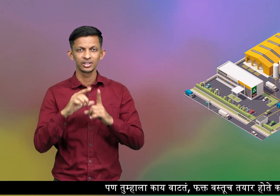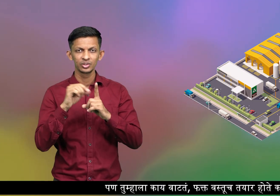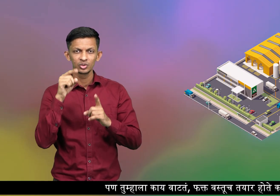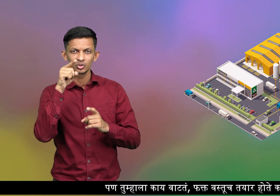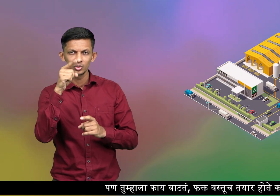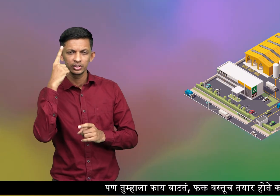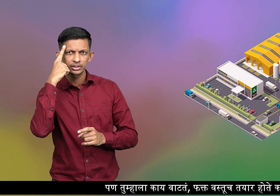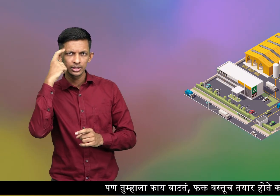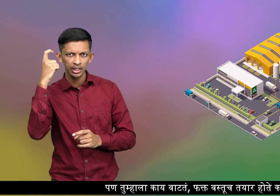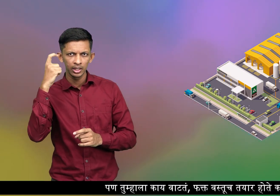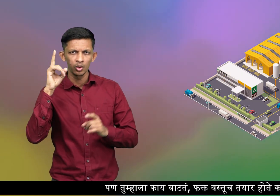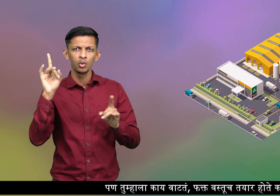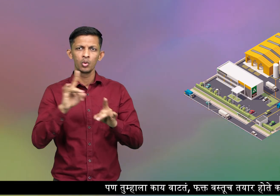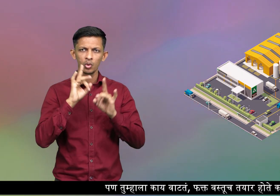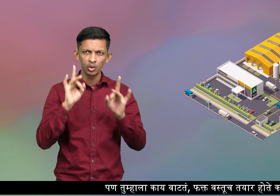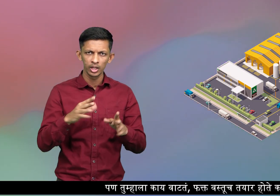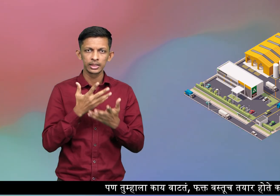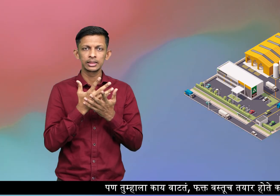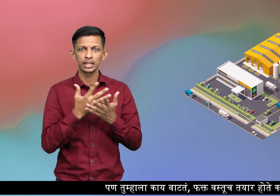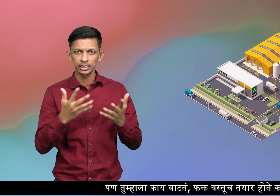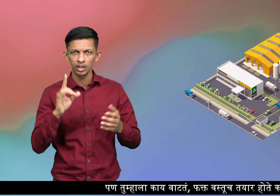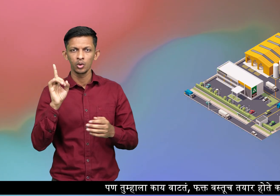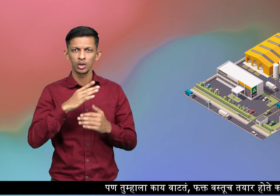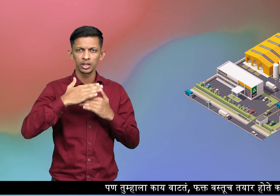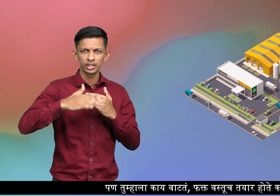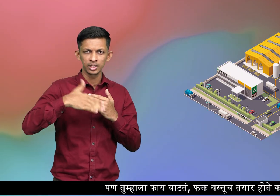पण तुम्हाला काय वाटतं, फक्त वस्तूच तयार होते का?